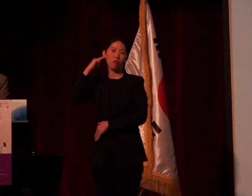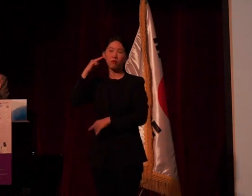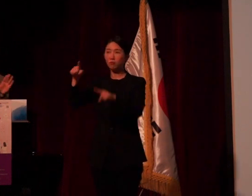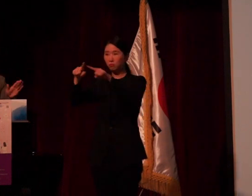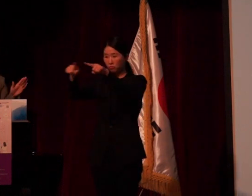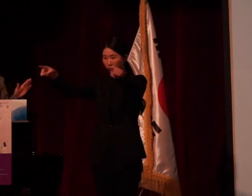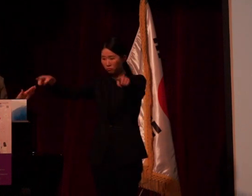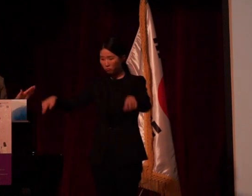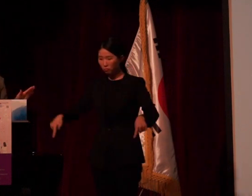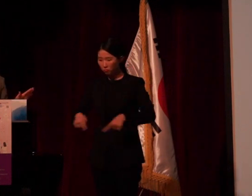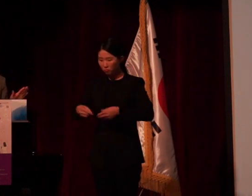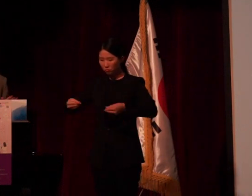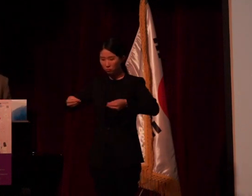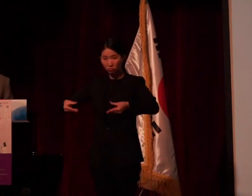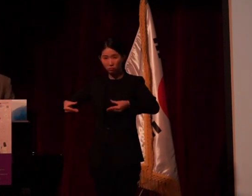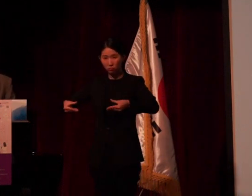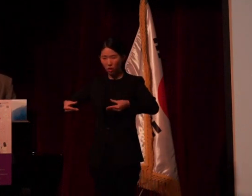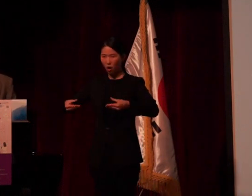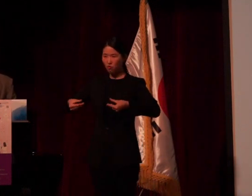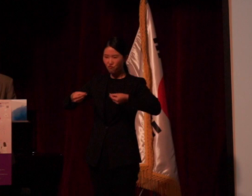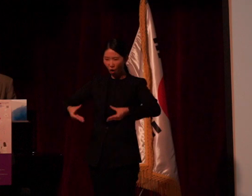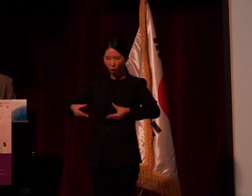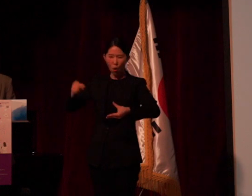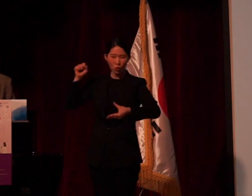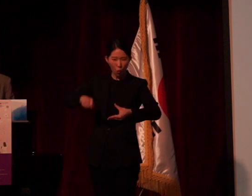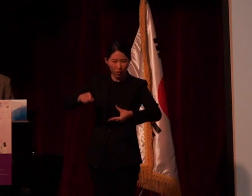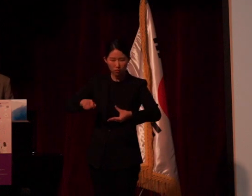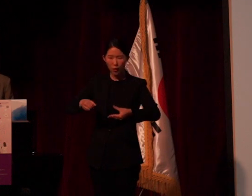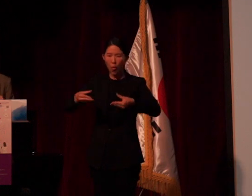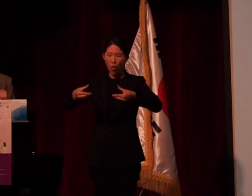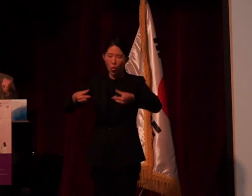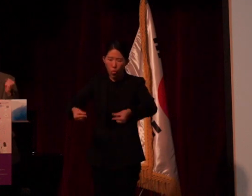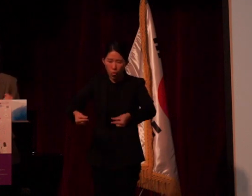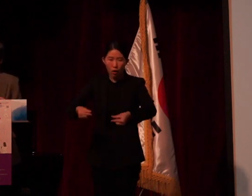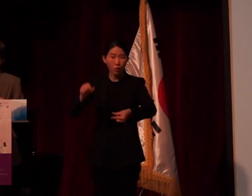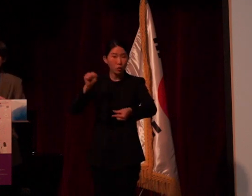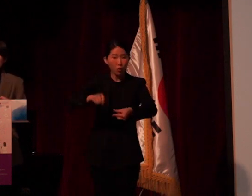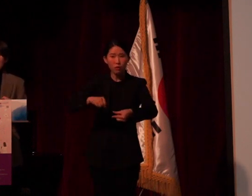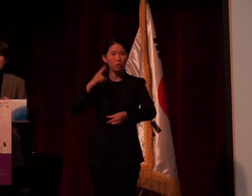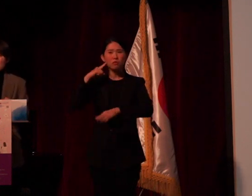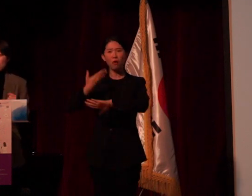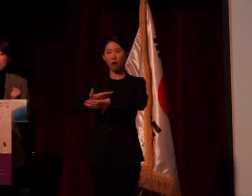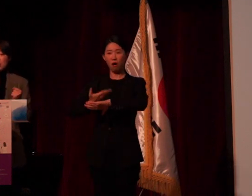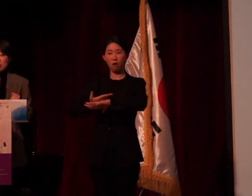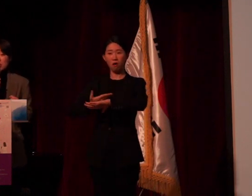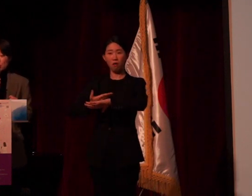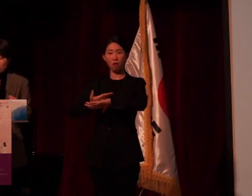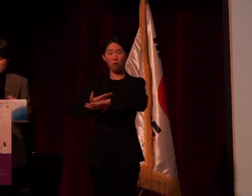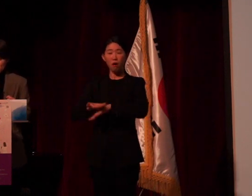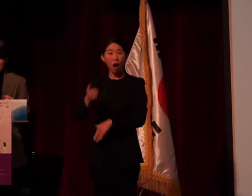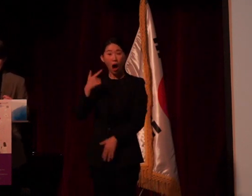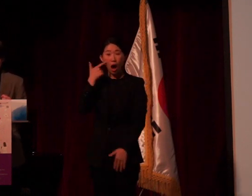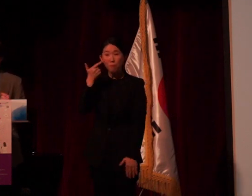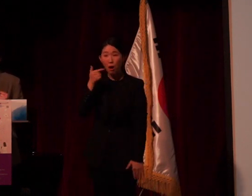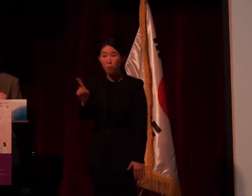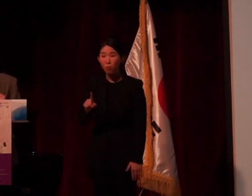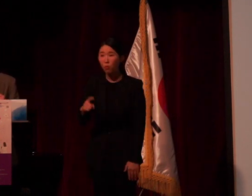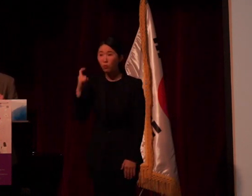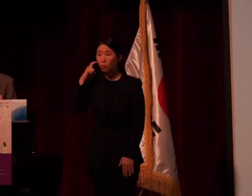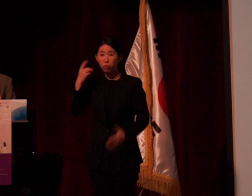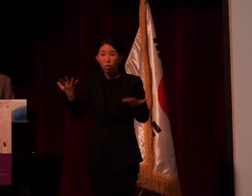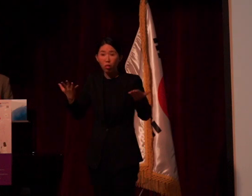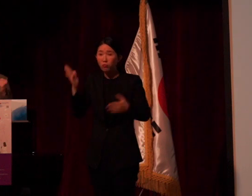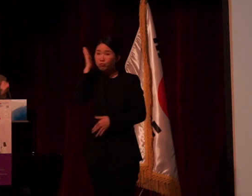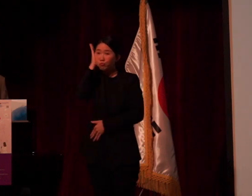상판마다 나무의 두께가 달라 다른 소리를 내는 듯 했습니다. 그러나 아빠는 소리를 들을 수 없는